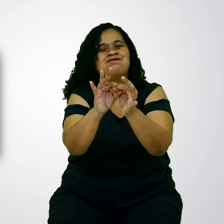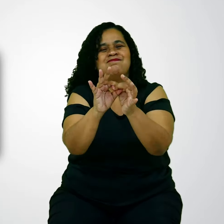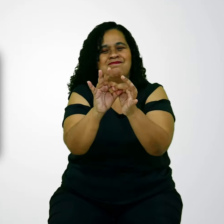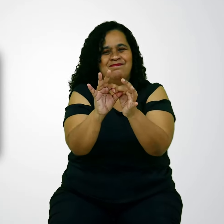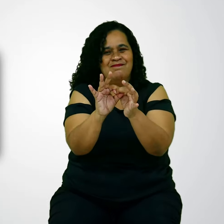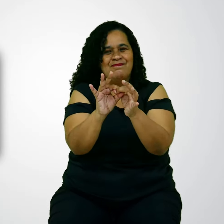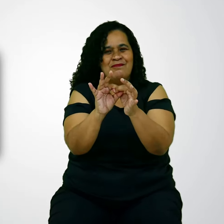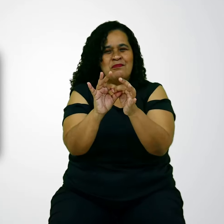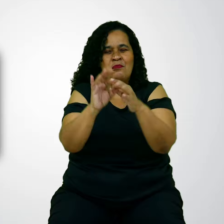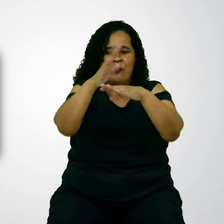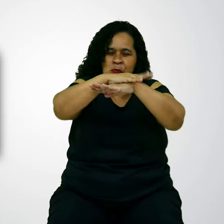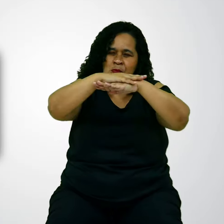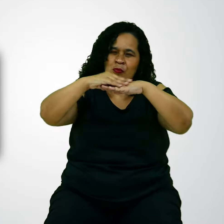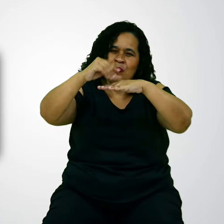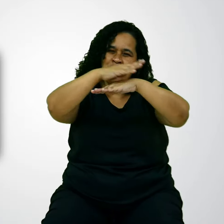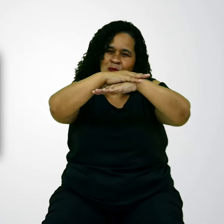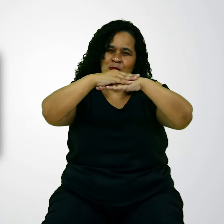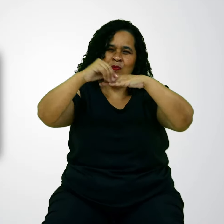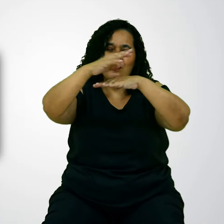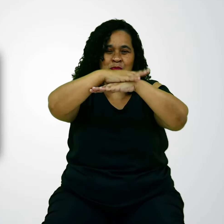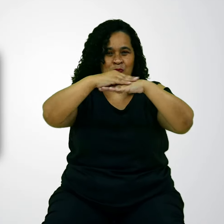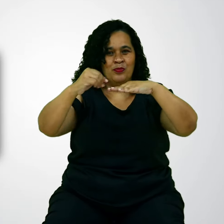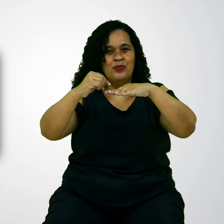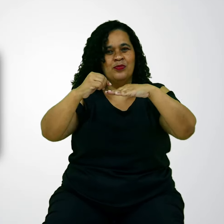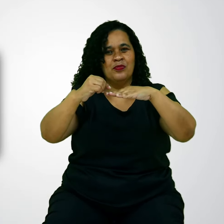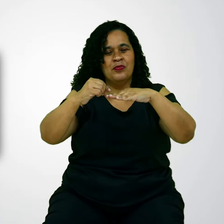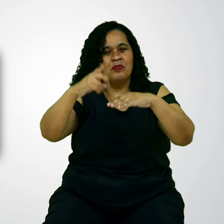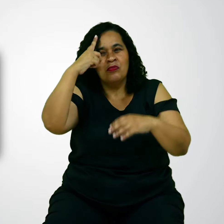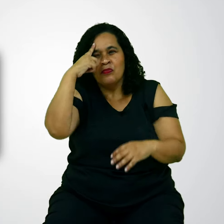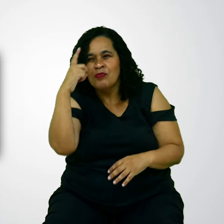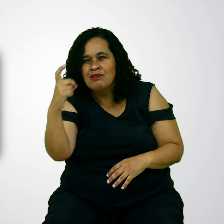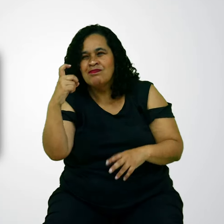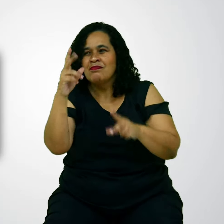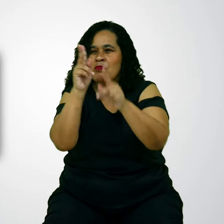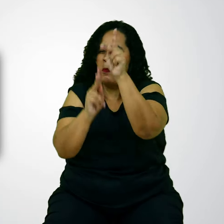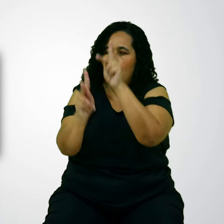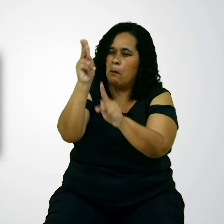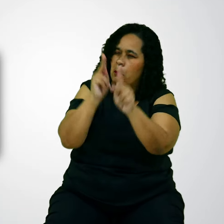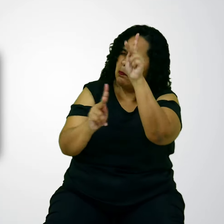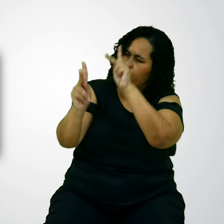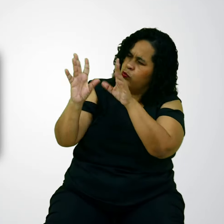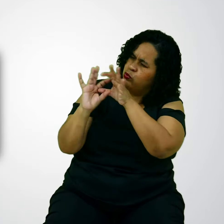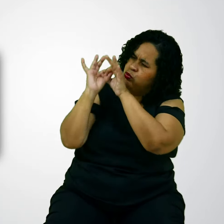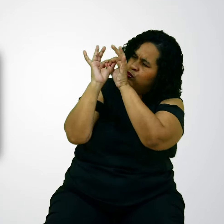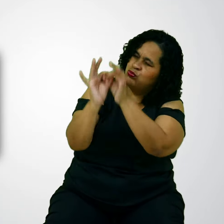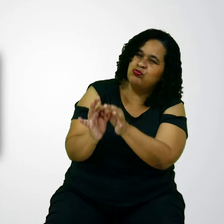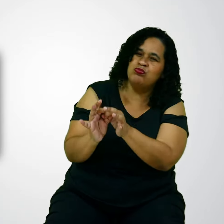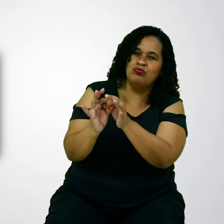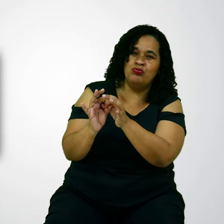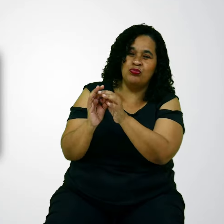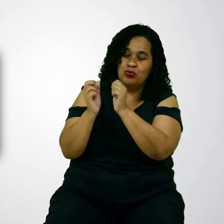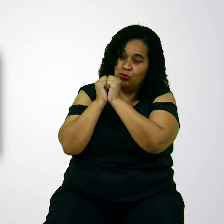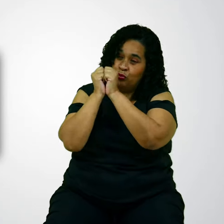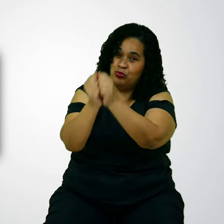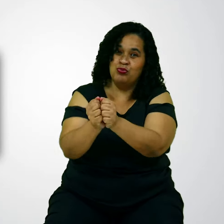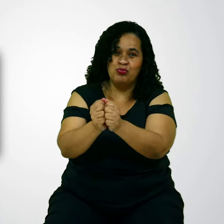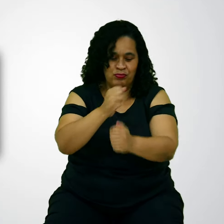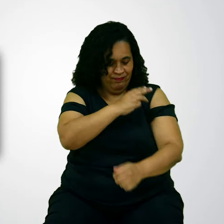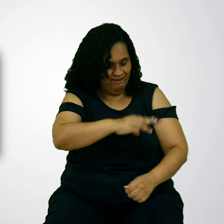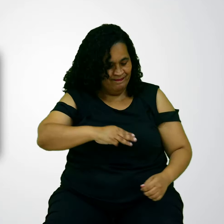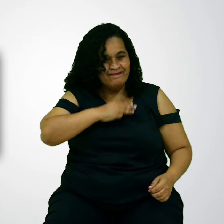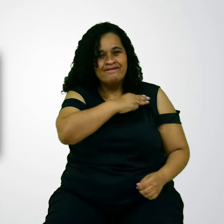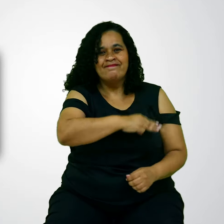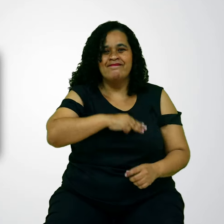comunhão, a ideia de um povo no mesmo propósito, na mesma missão, buscando os mesmos